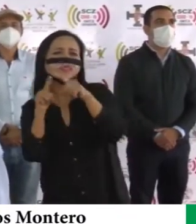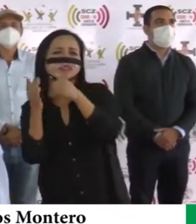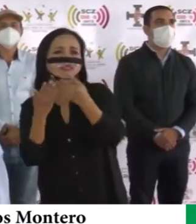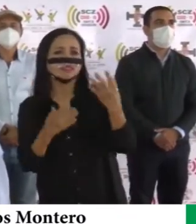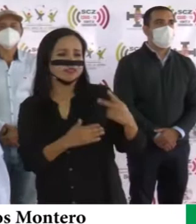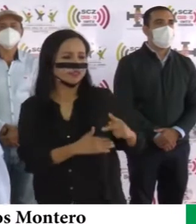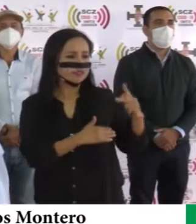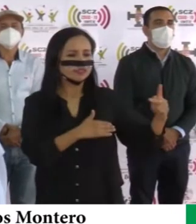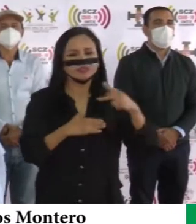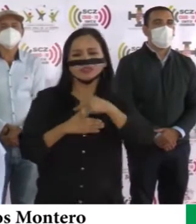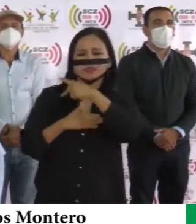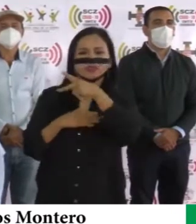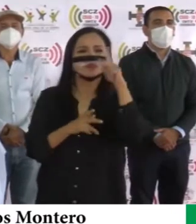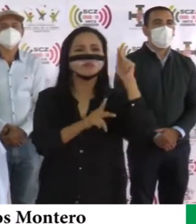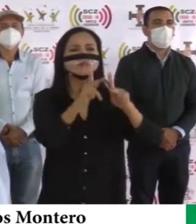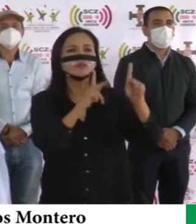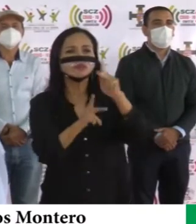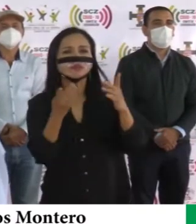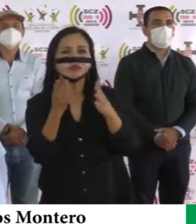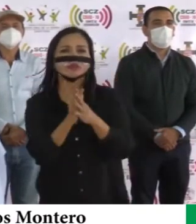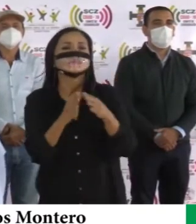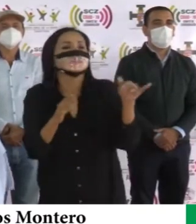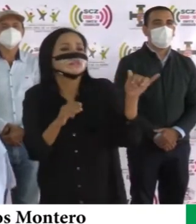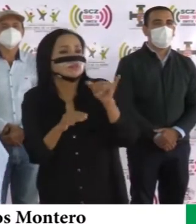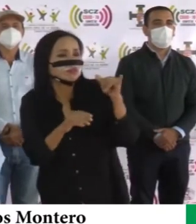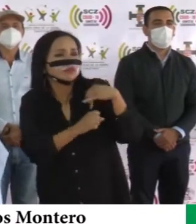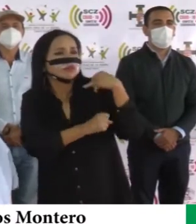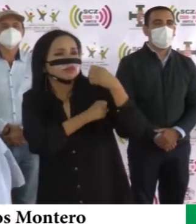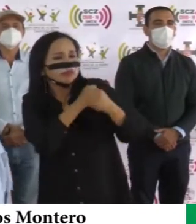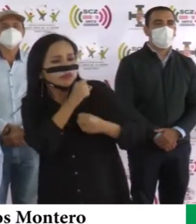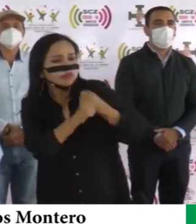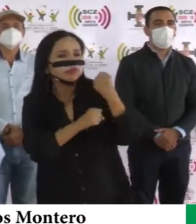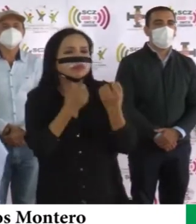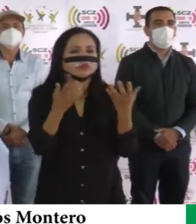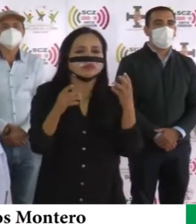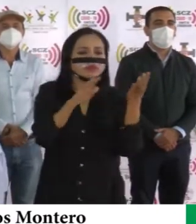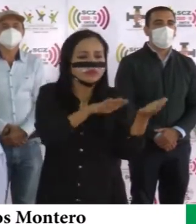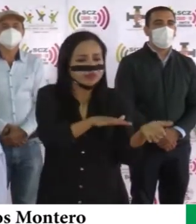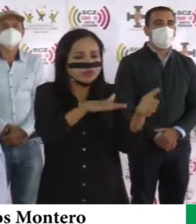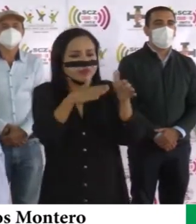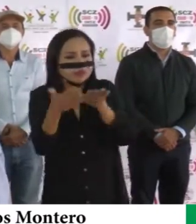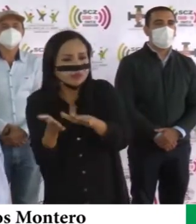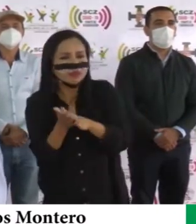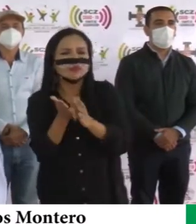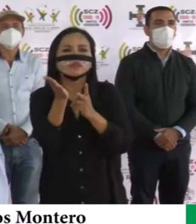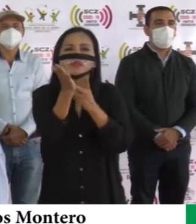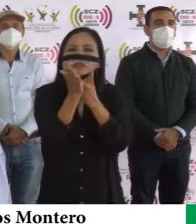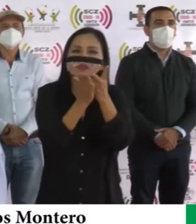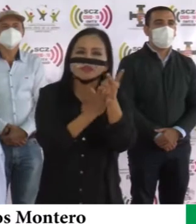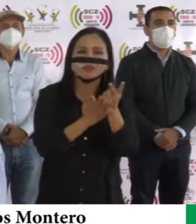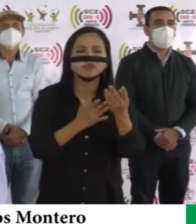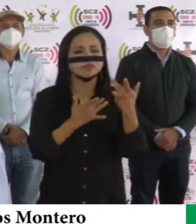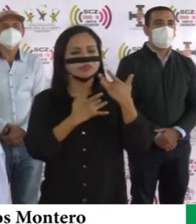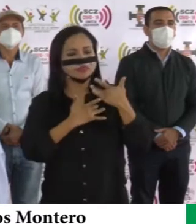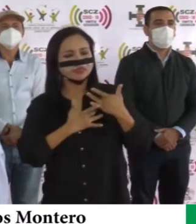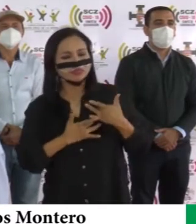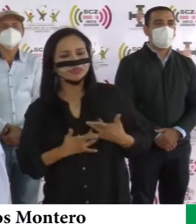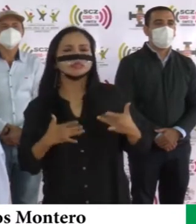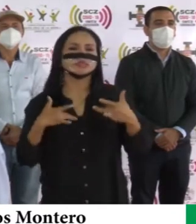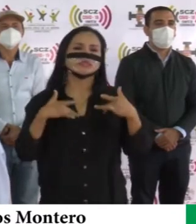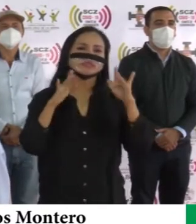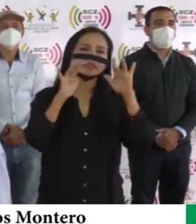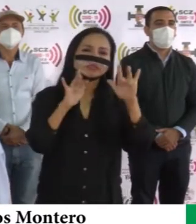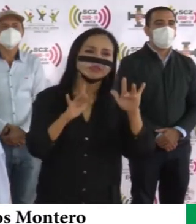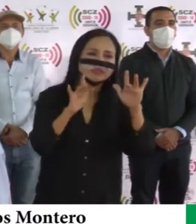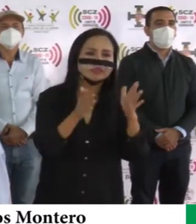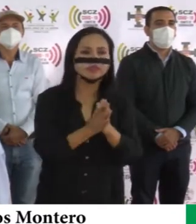los vecinos que también han sufrido una baja. Queremos desearle un sentido pésame de